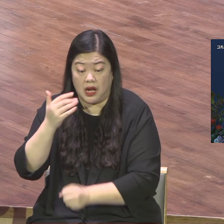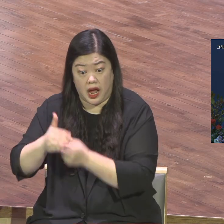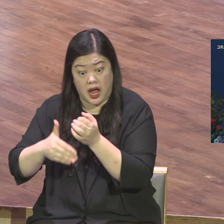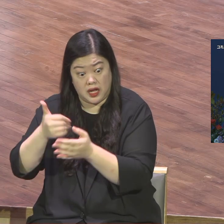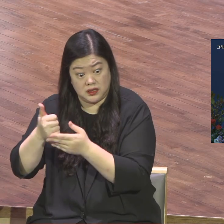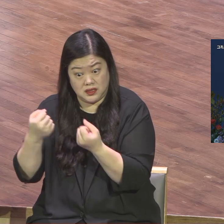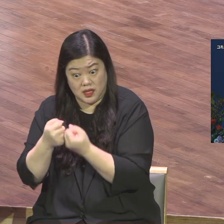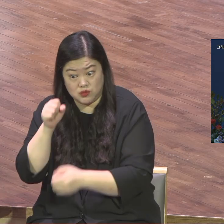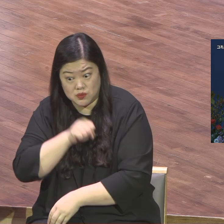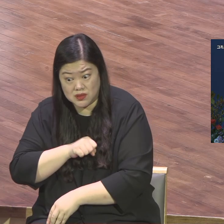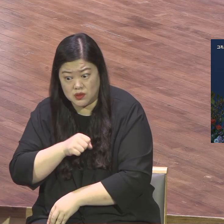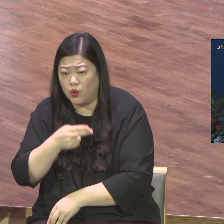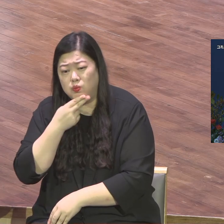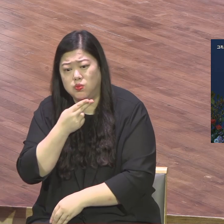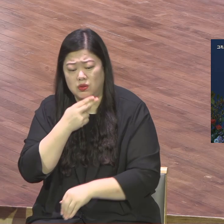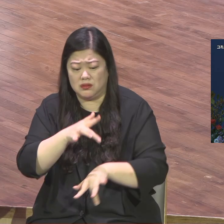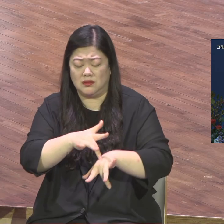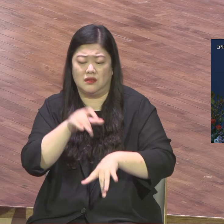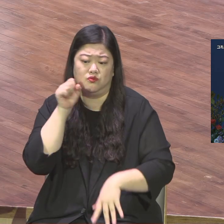교회 현실이에요.